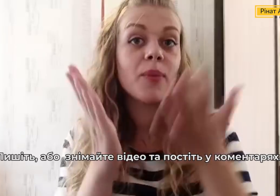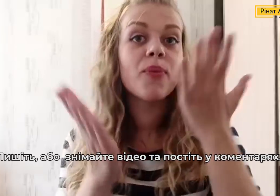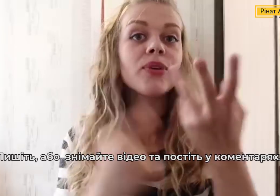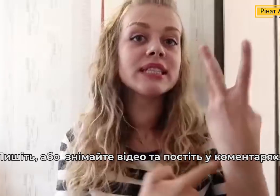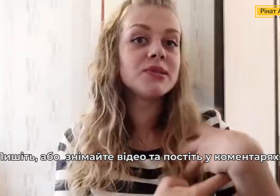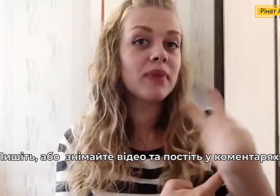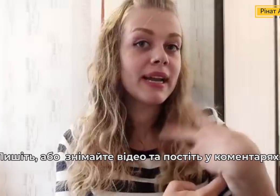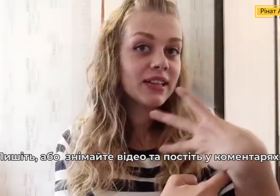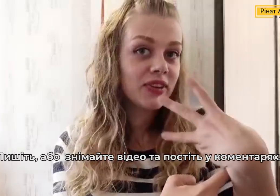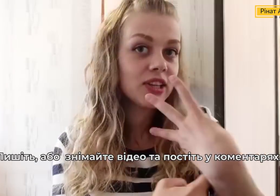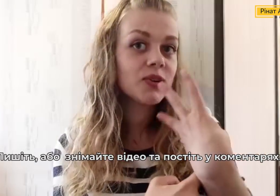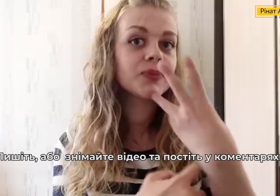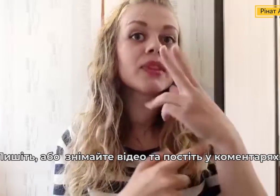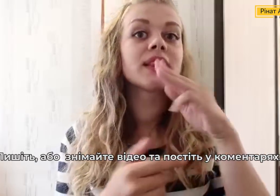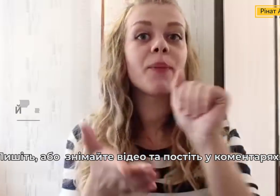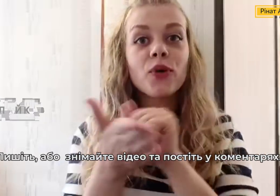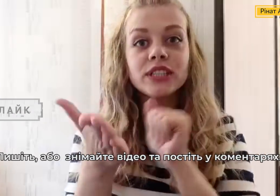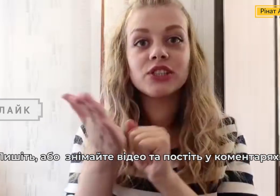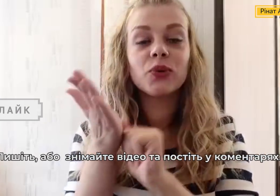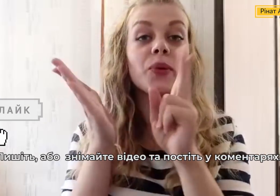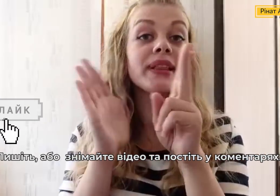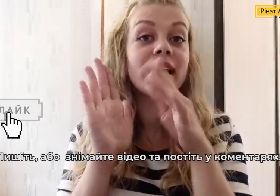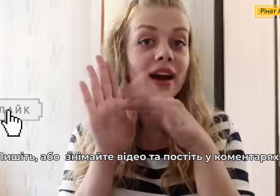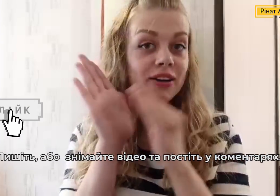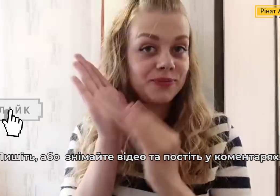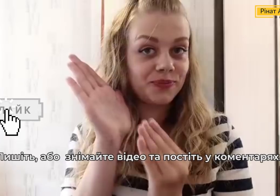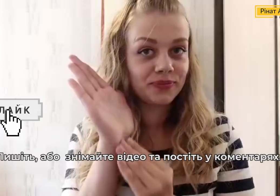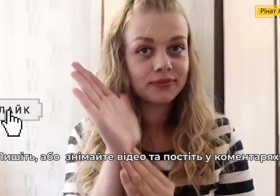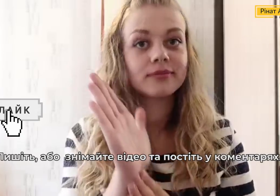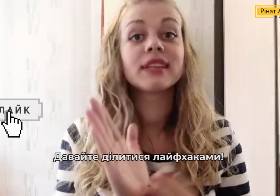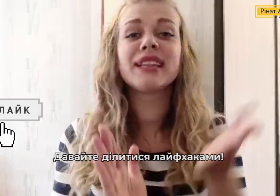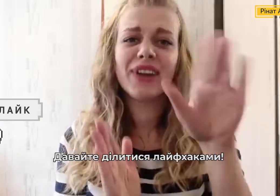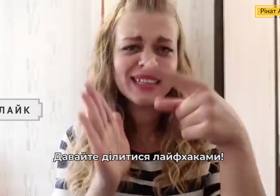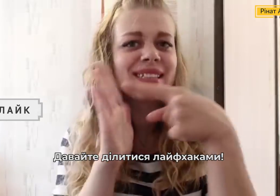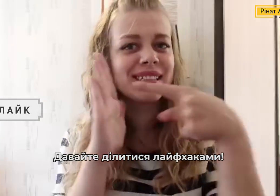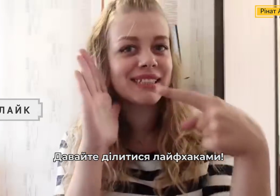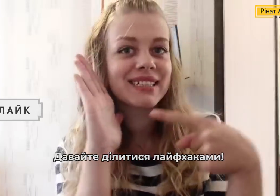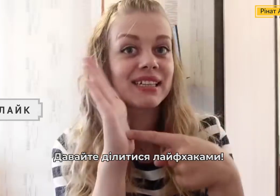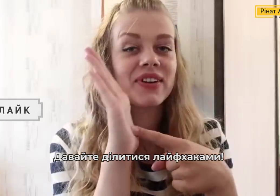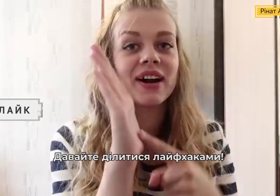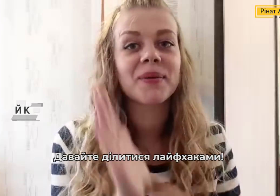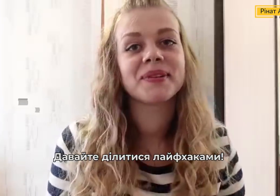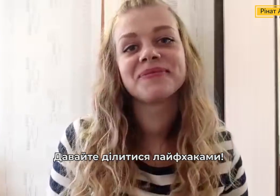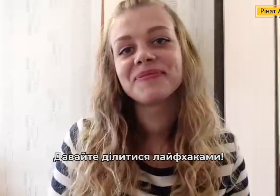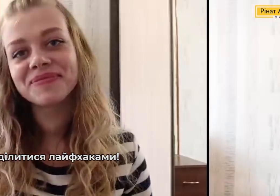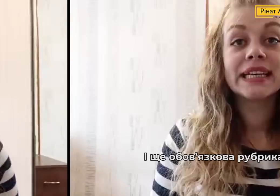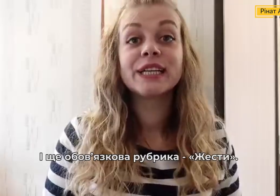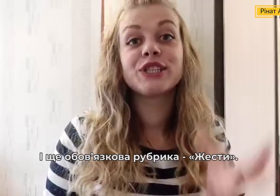або знімайте відео та постіть у коментарях. Давайте ділитися лайфхаками. І